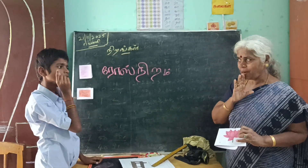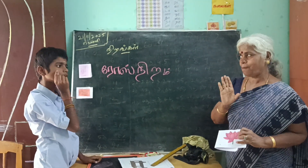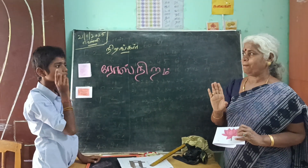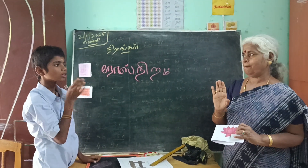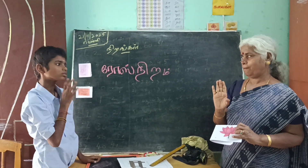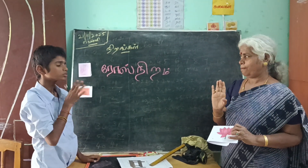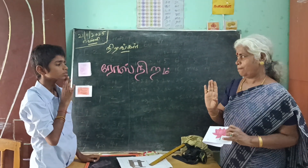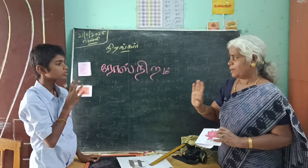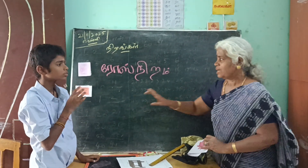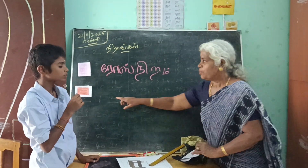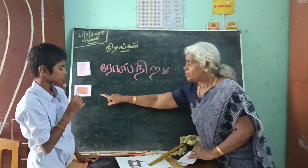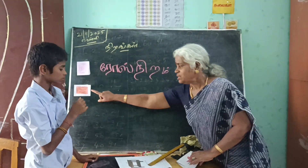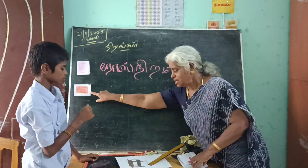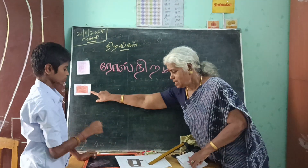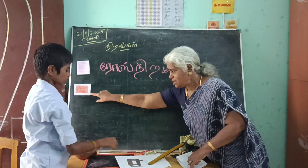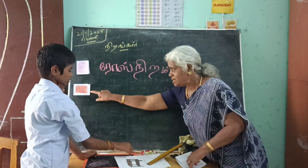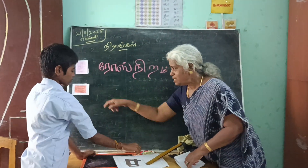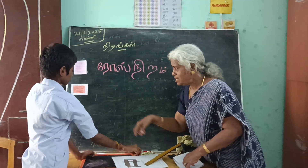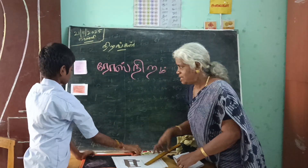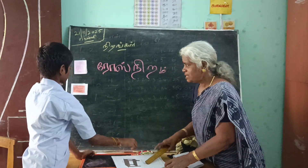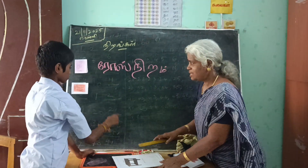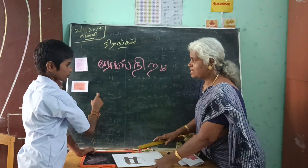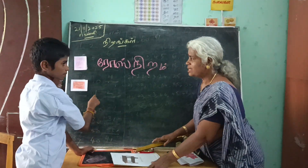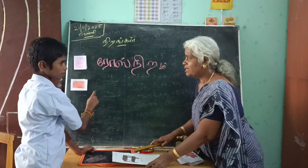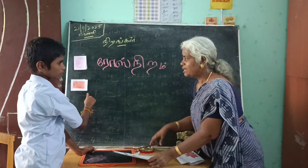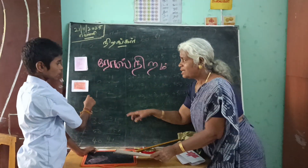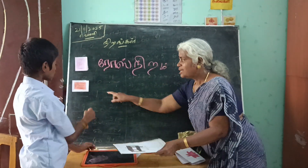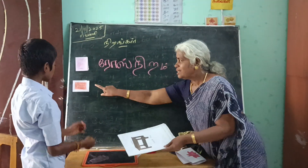நிறம். இது என்ன? இது இது